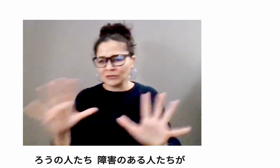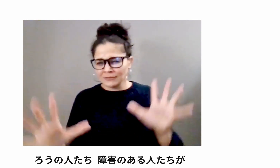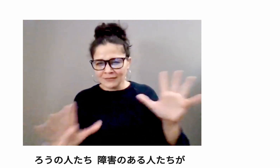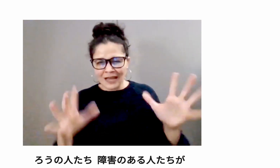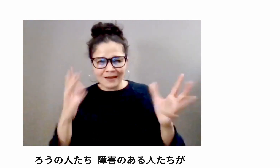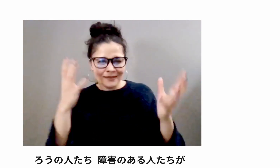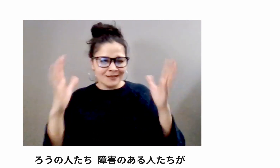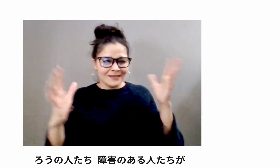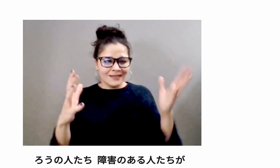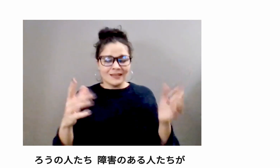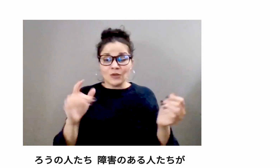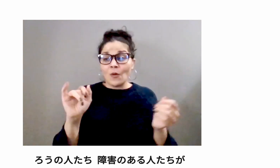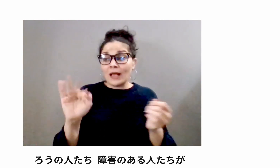実際に